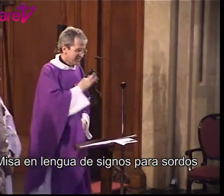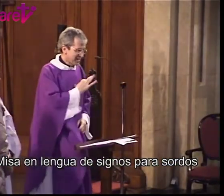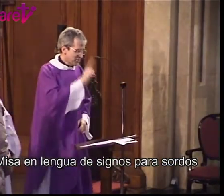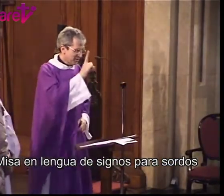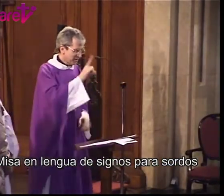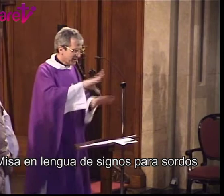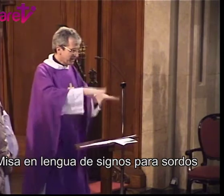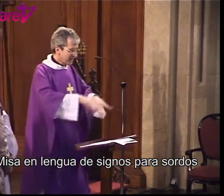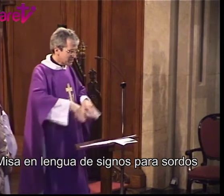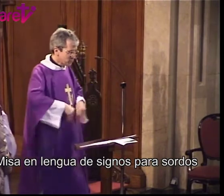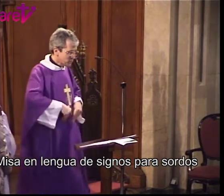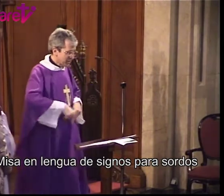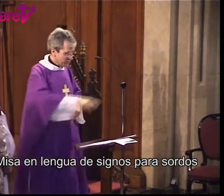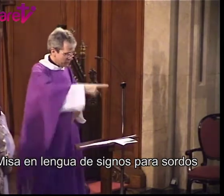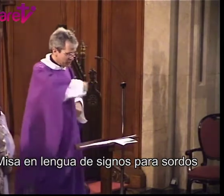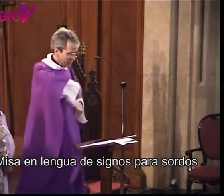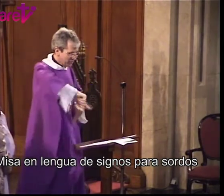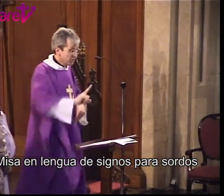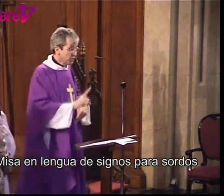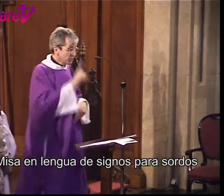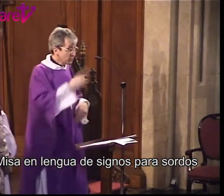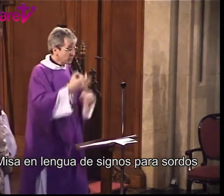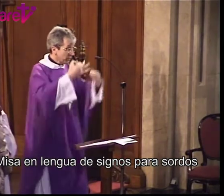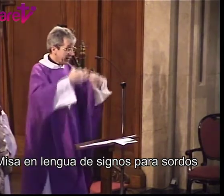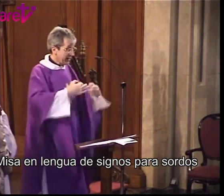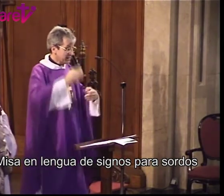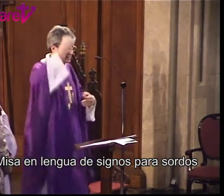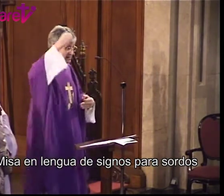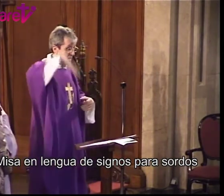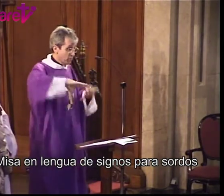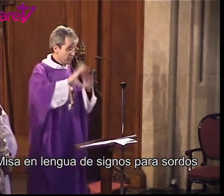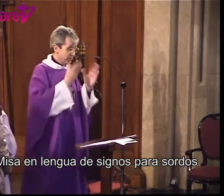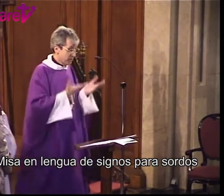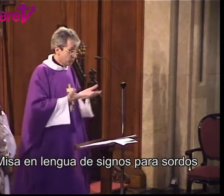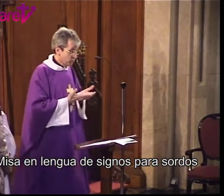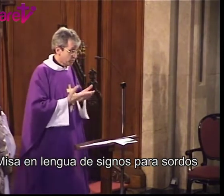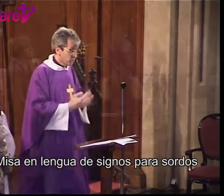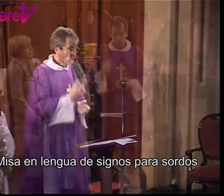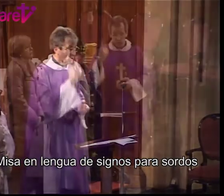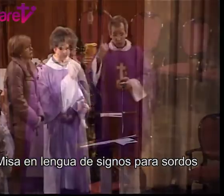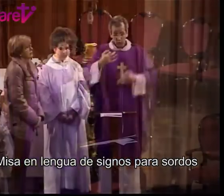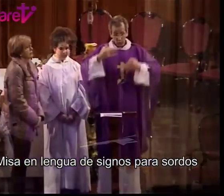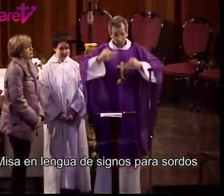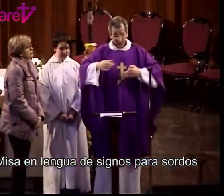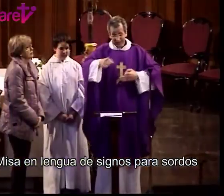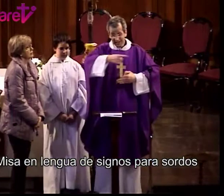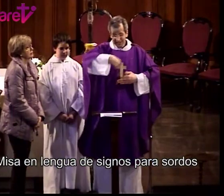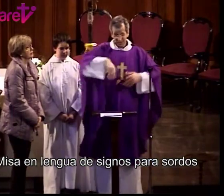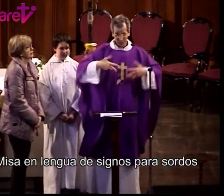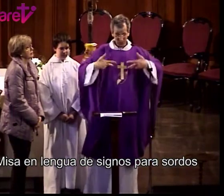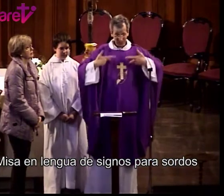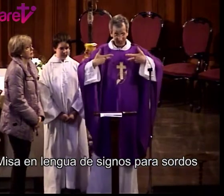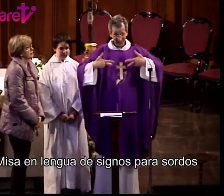Señor, escúchanos. Tú eres la luz del mundo. Tú eres nuestra